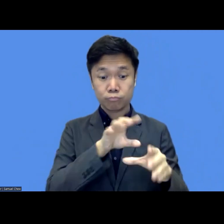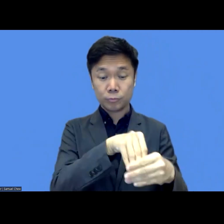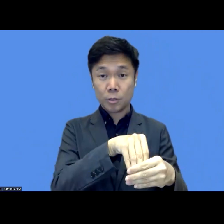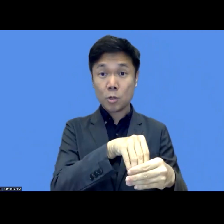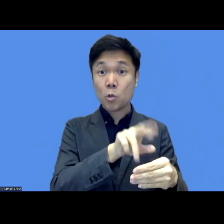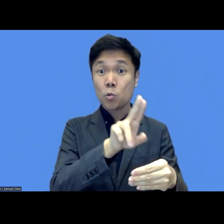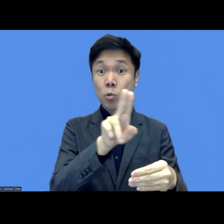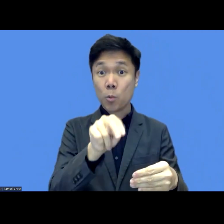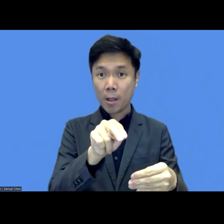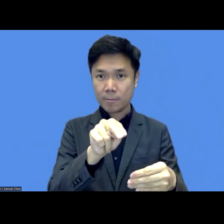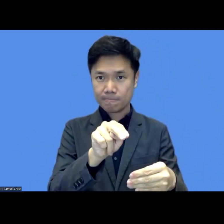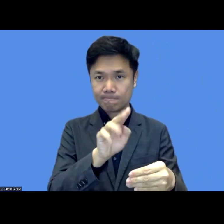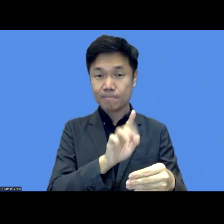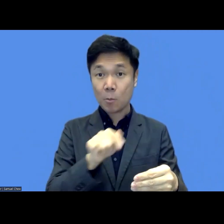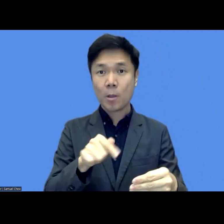Naciones Unidas.